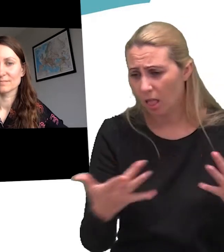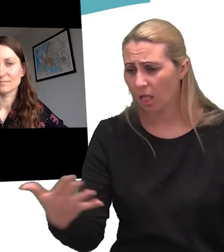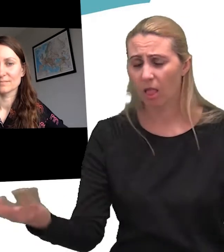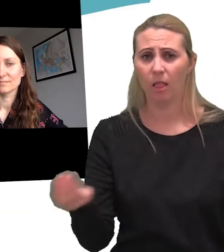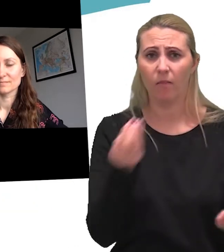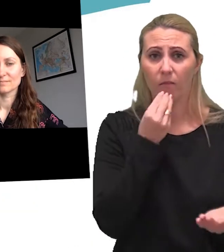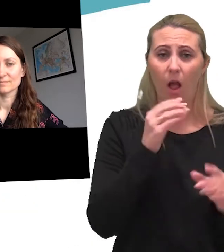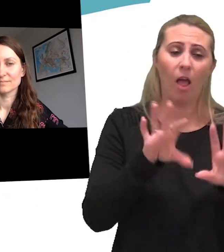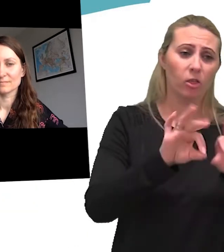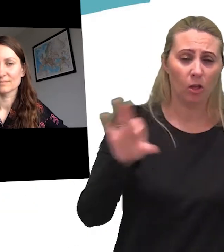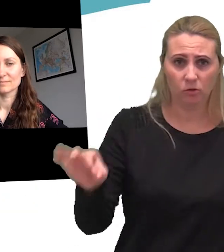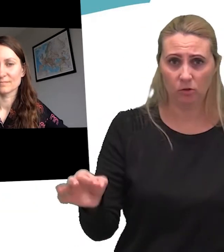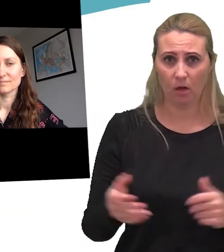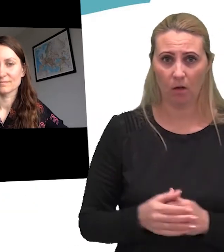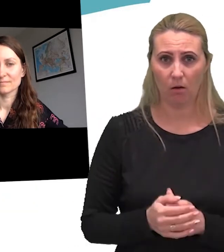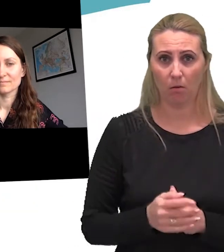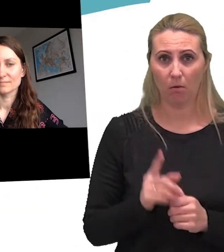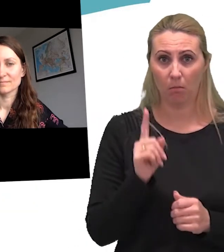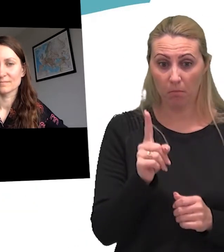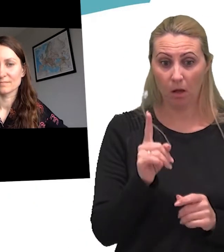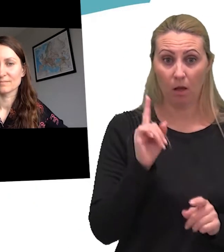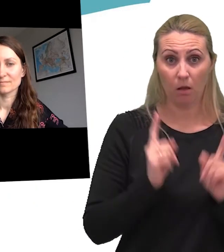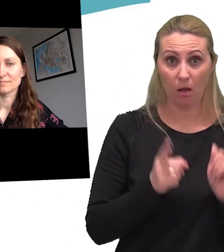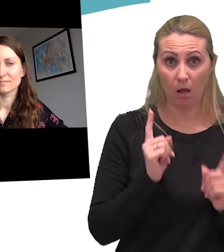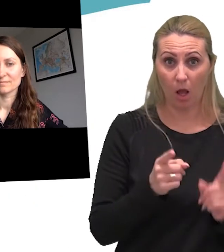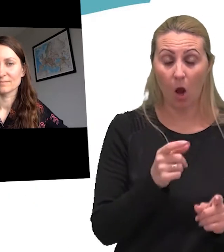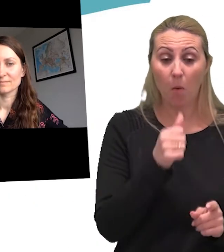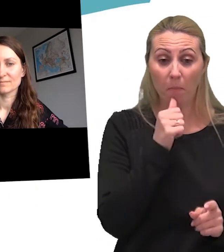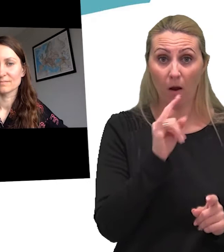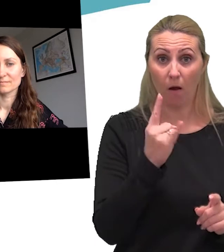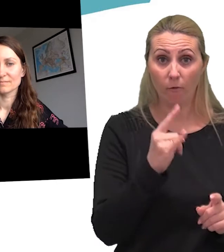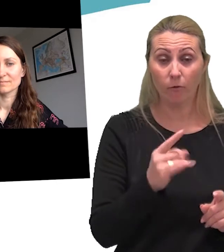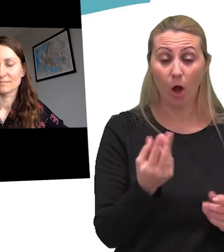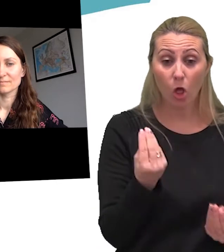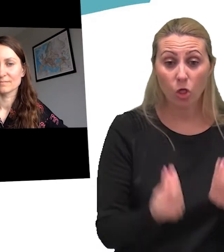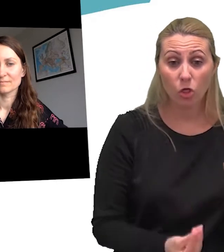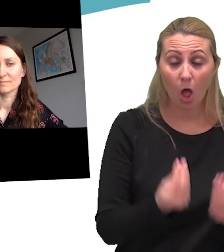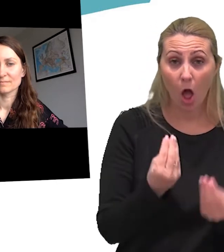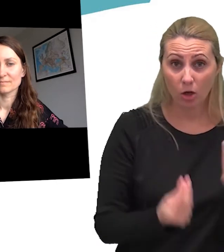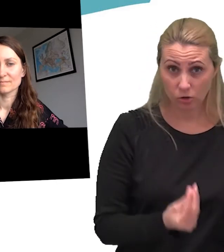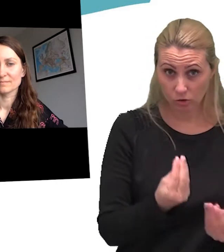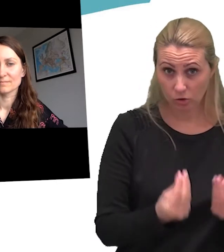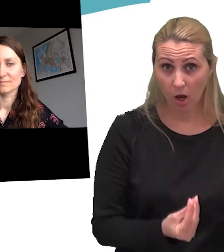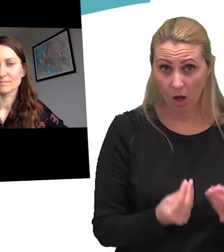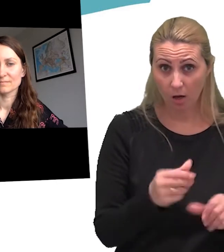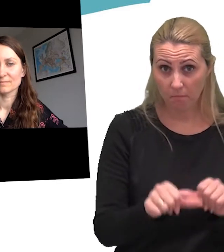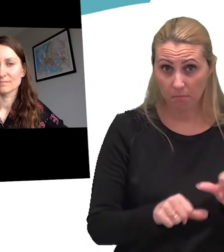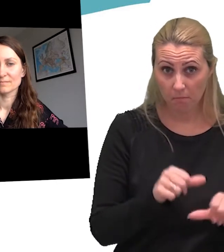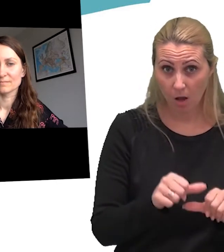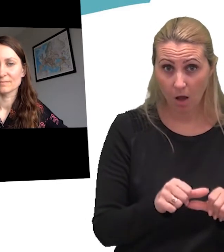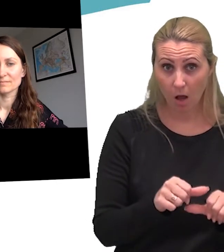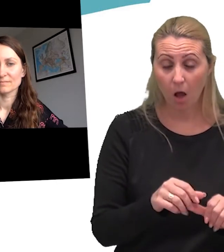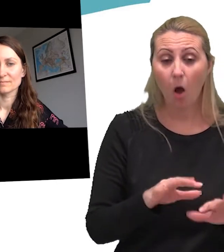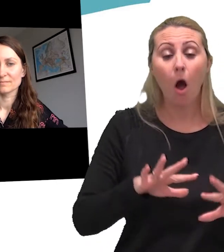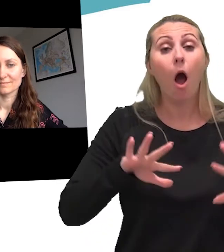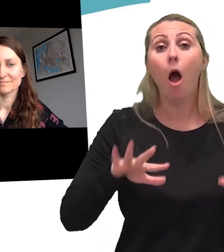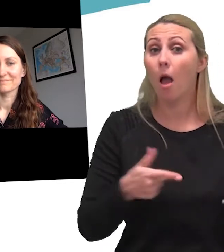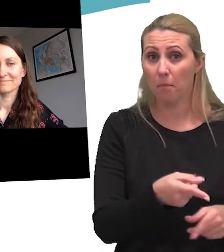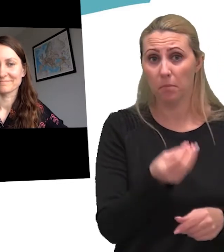ir dar dešrę. Bet jeigu tas vaikas dar darželinukas, tai klausimas, kaip jis tą maistą